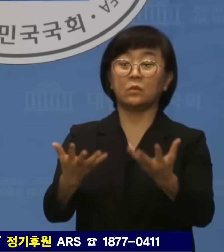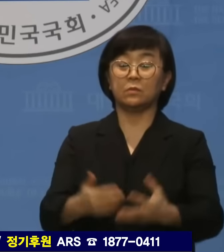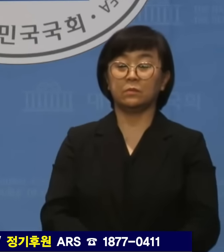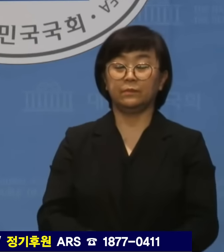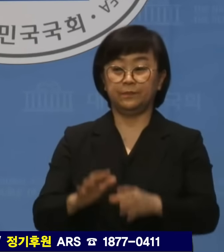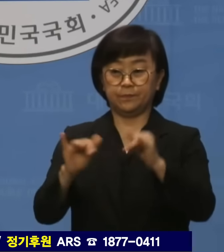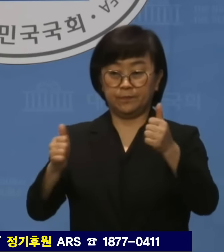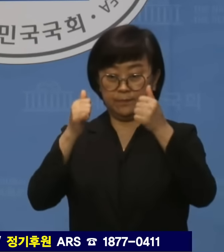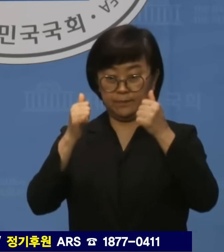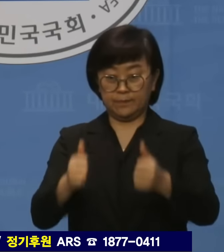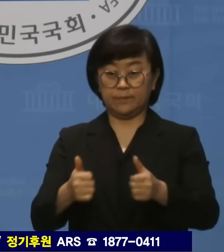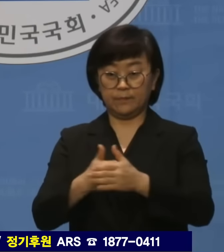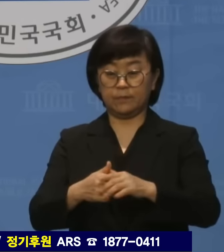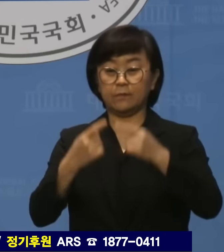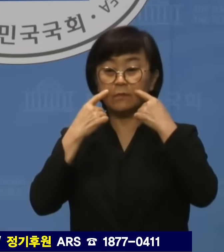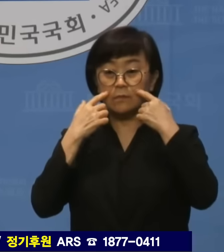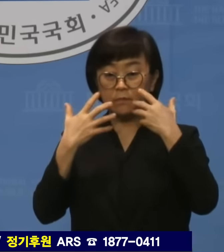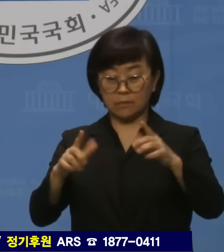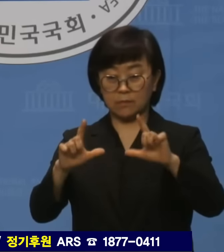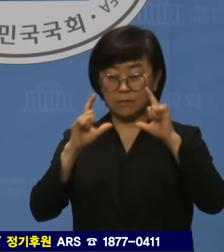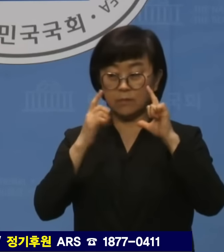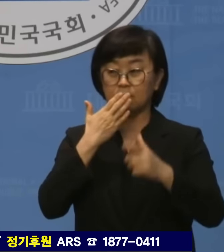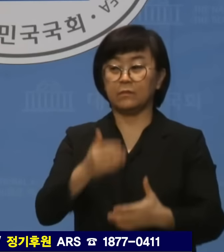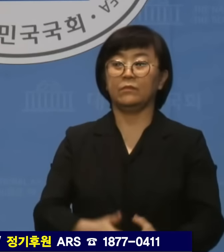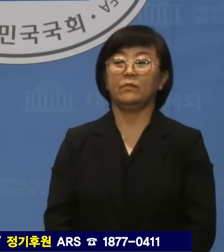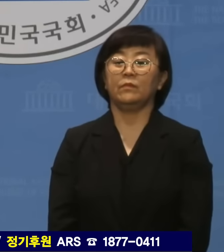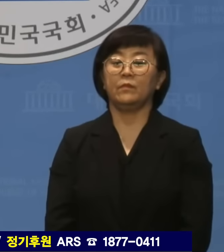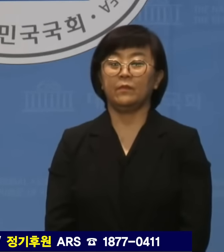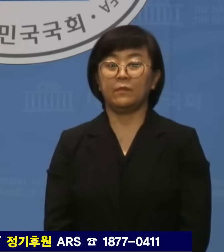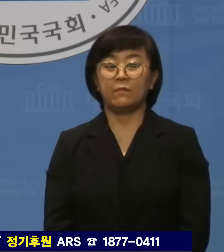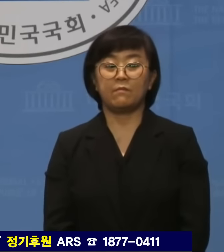국민의 심판은 명백한 것입니다